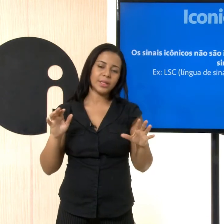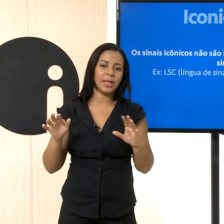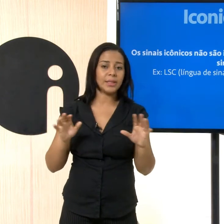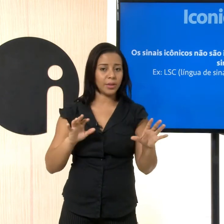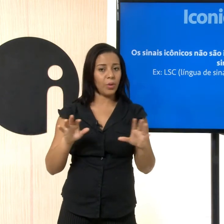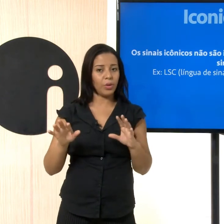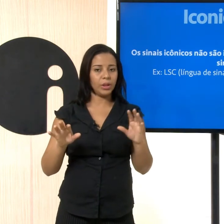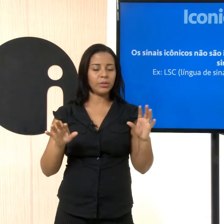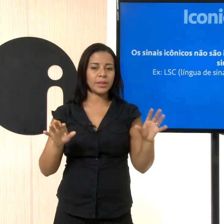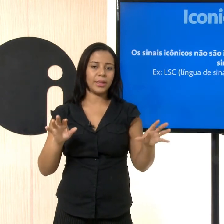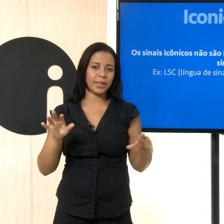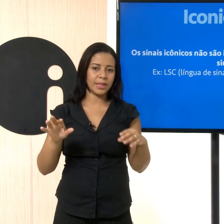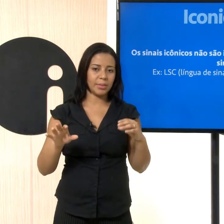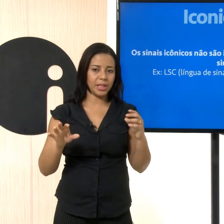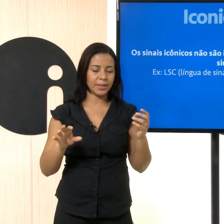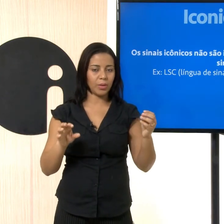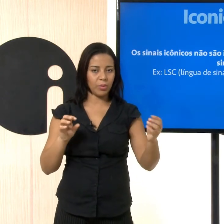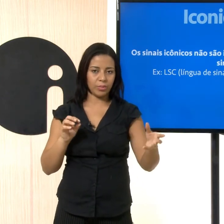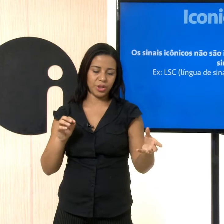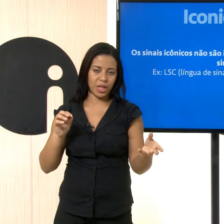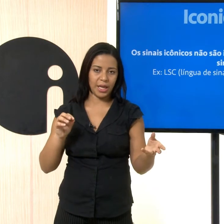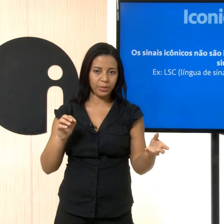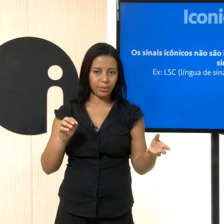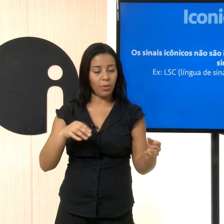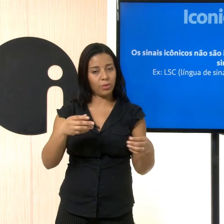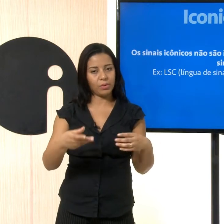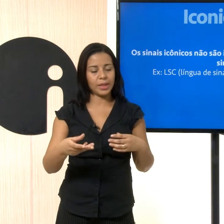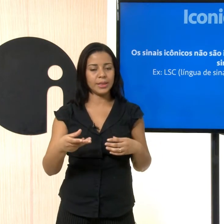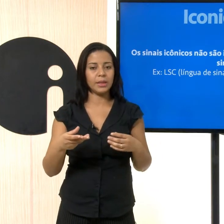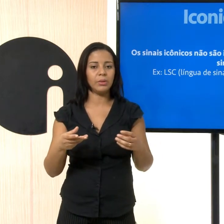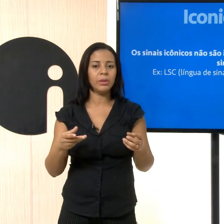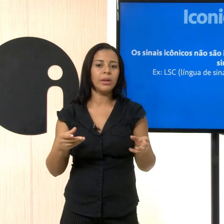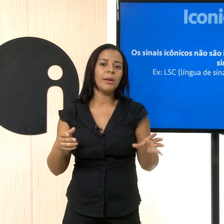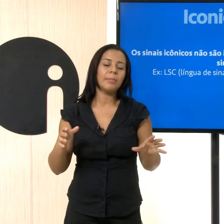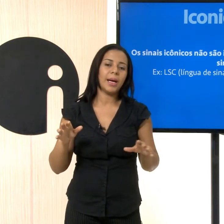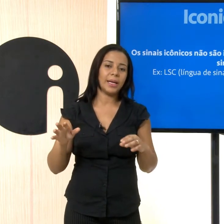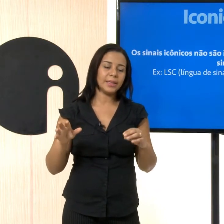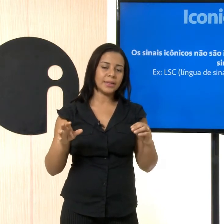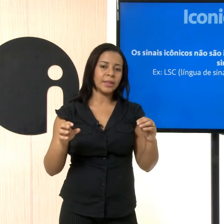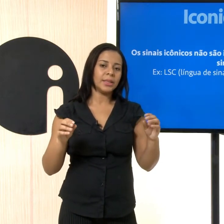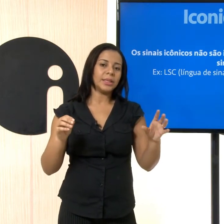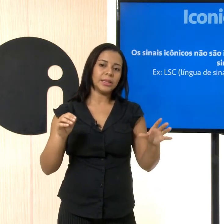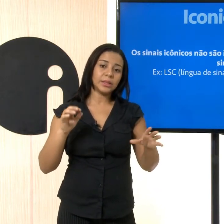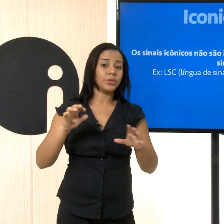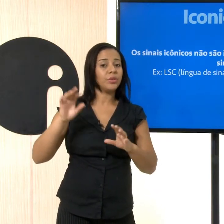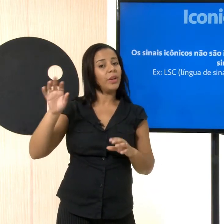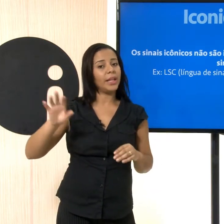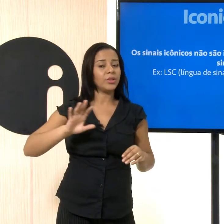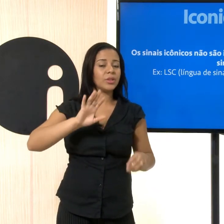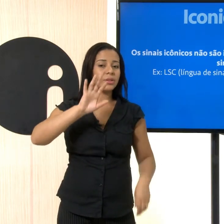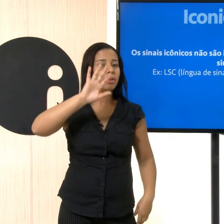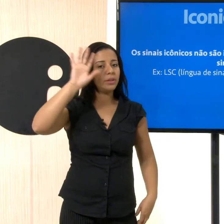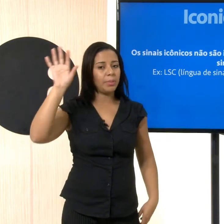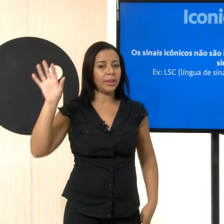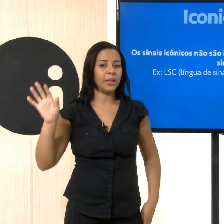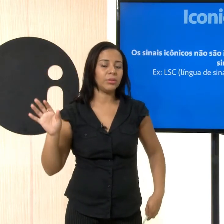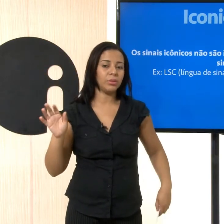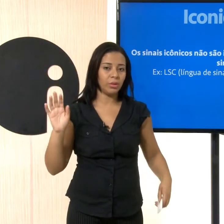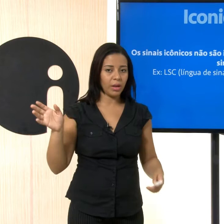sinais icônicos que têm a semelhança com o objeto ou com a ação, mas são diferentes dependendo do local